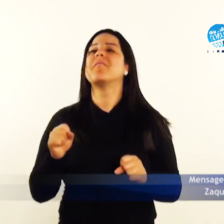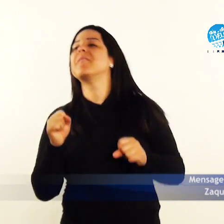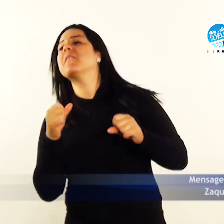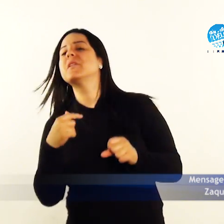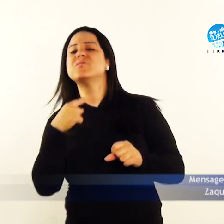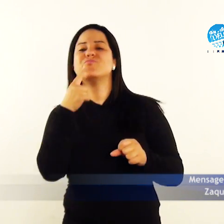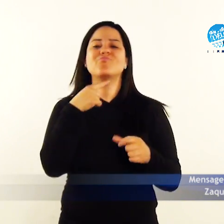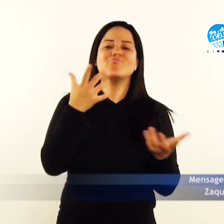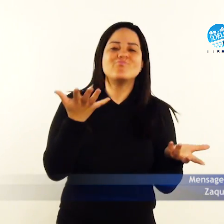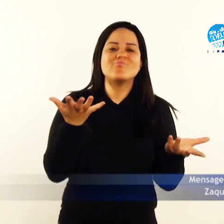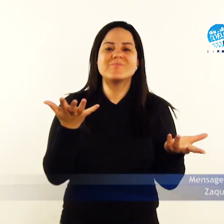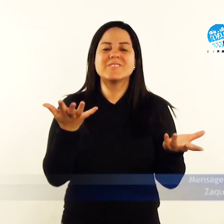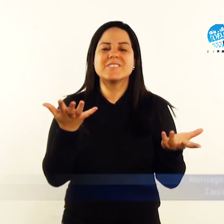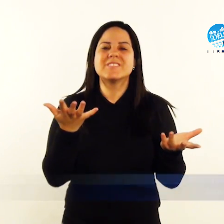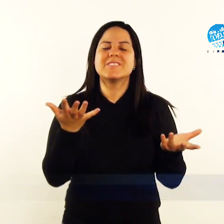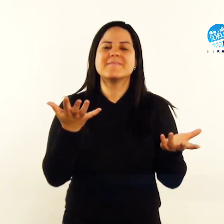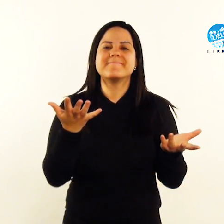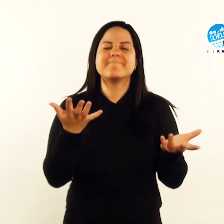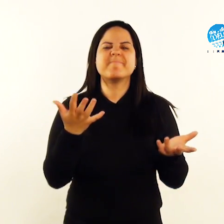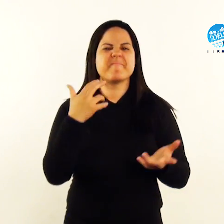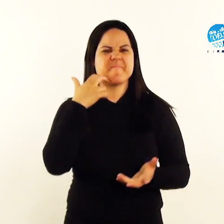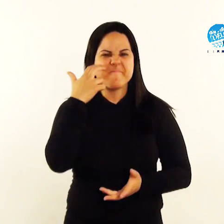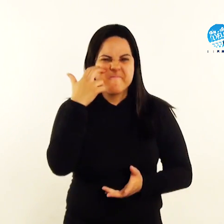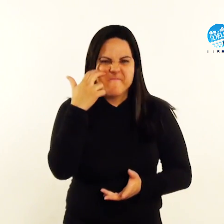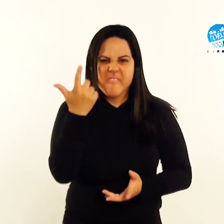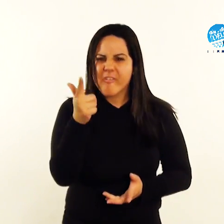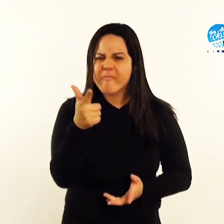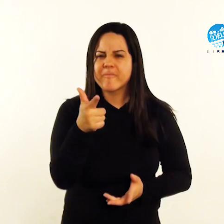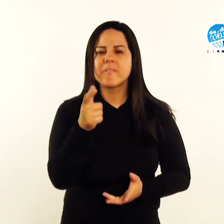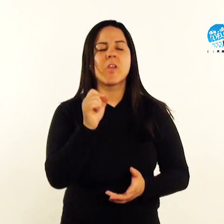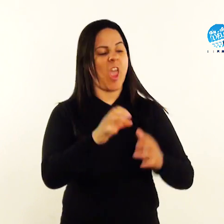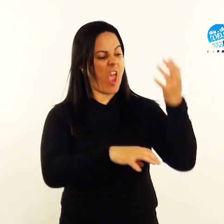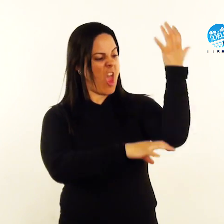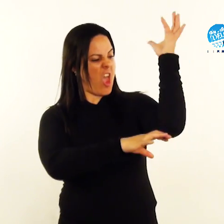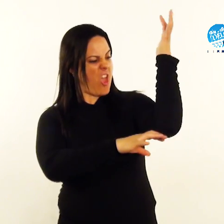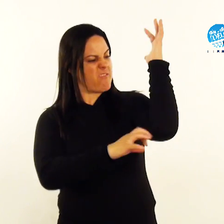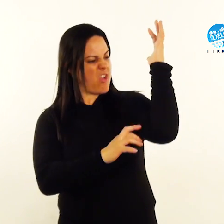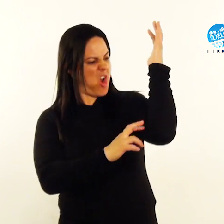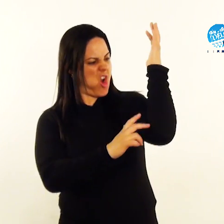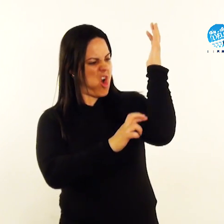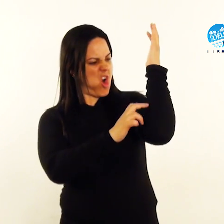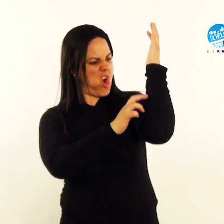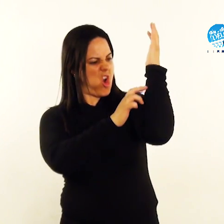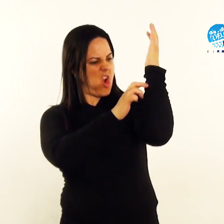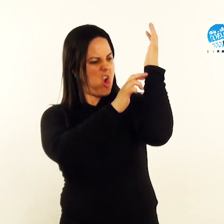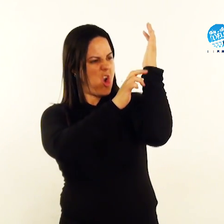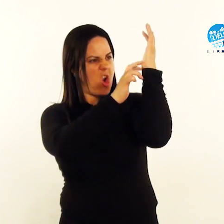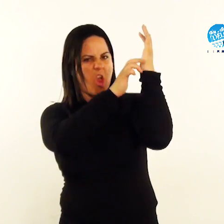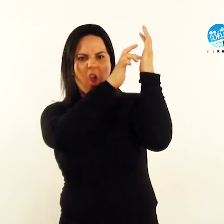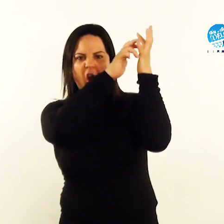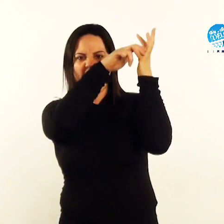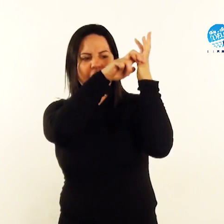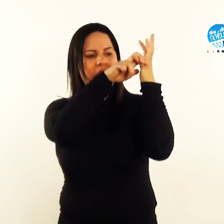na frente dele, ele não teve vergonha de subir numa árvore e ficar esperando